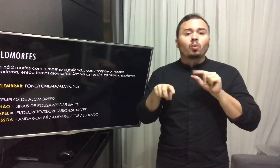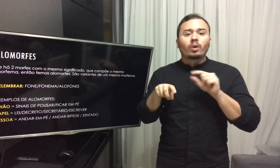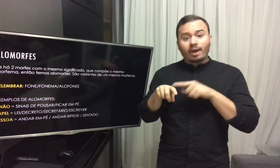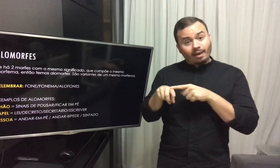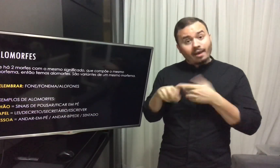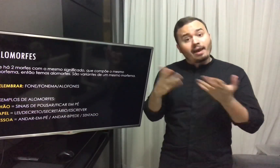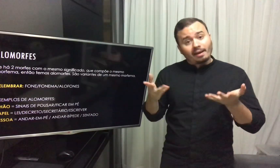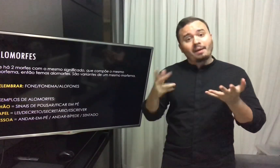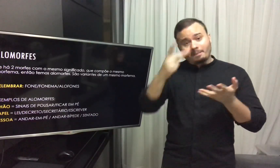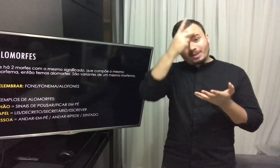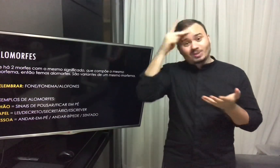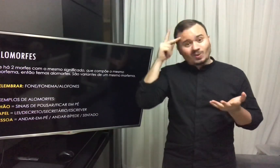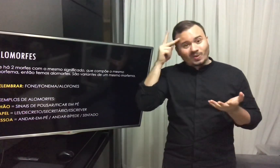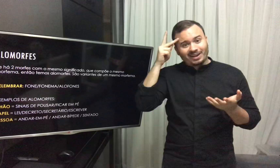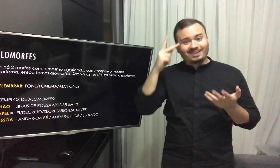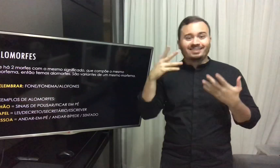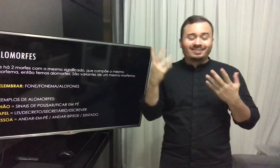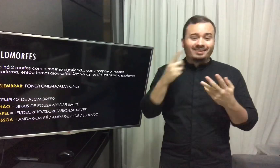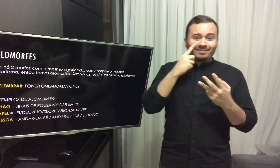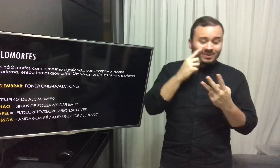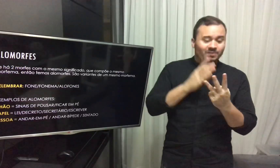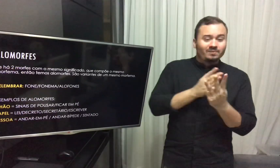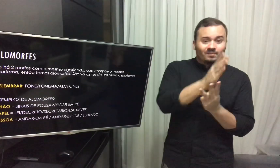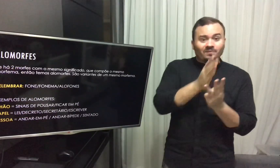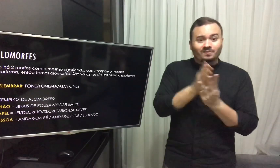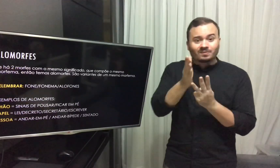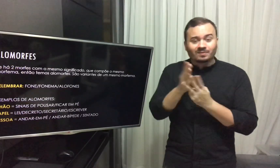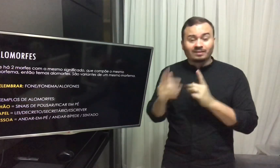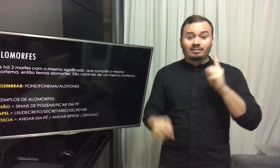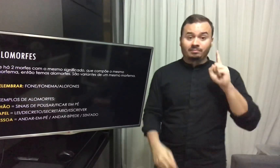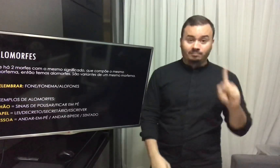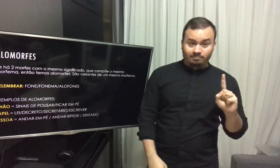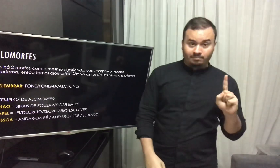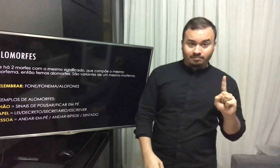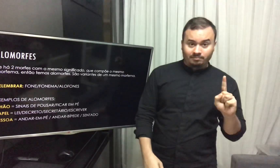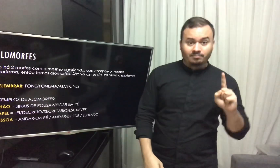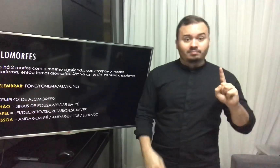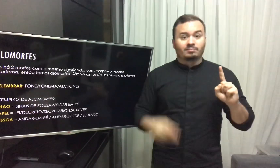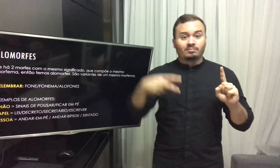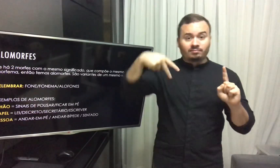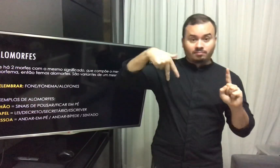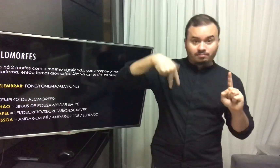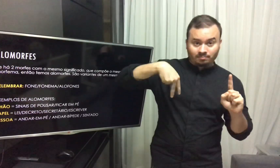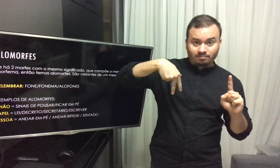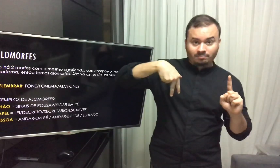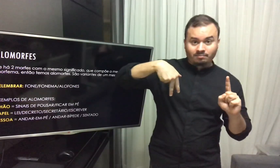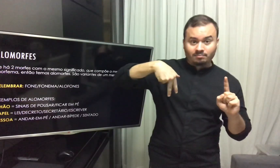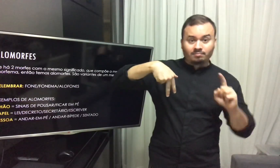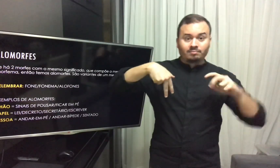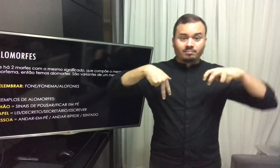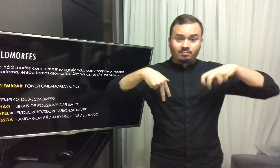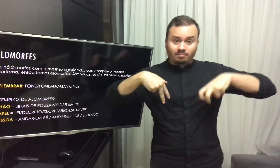morfema para pessoa e dizer que ela está sentada, né? Então, temos 3 exemplos de configurações de mão